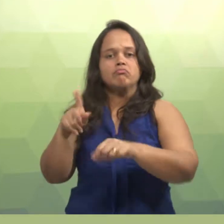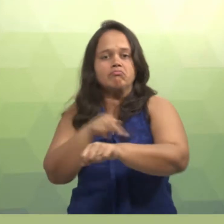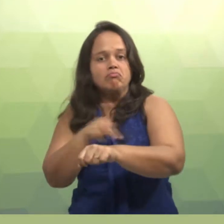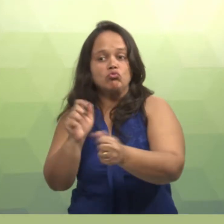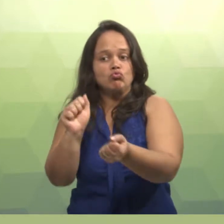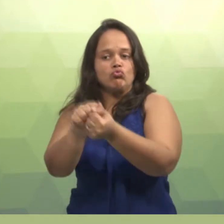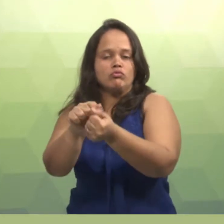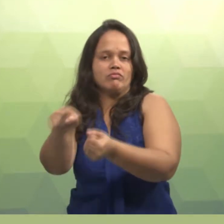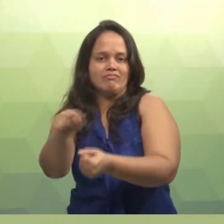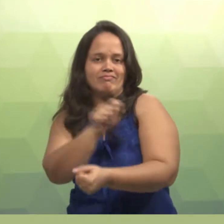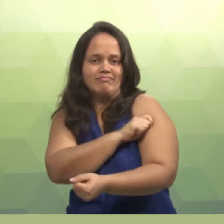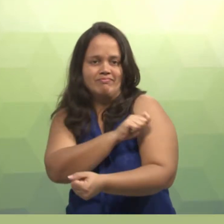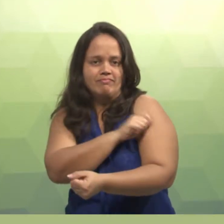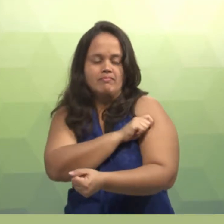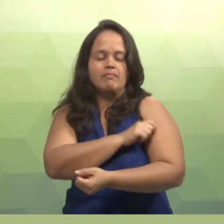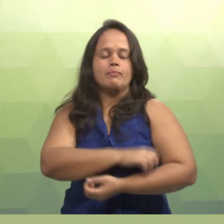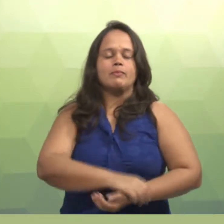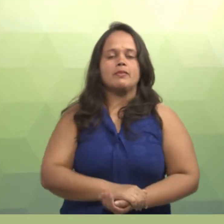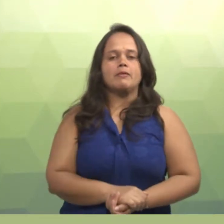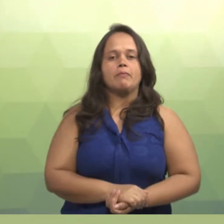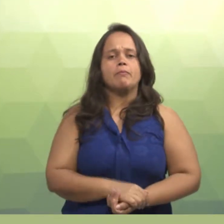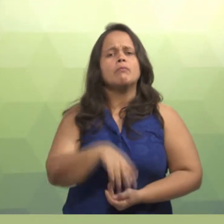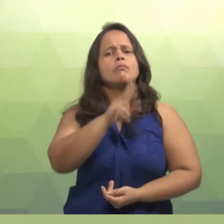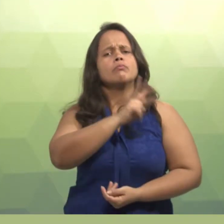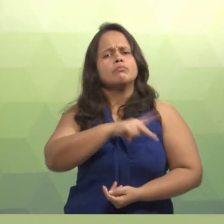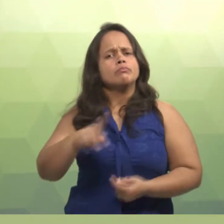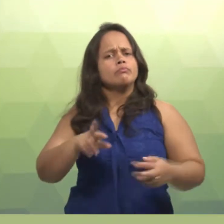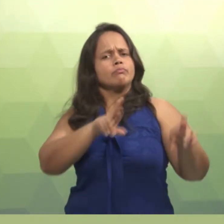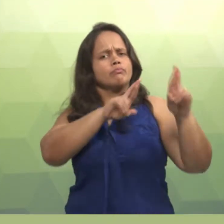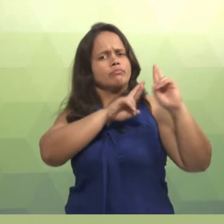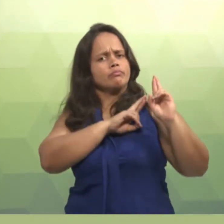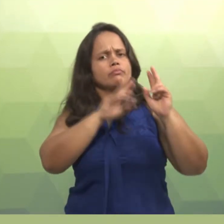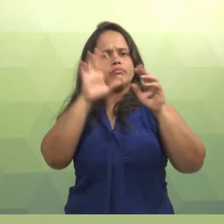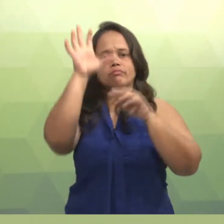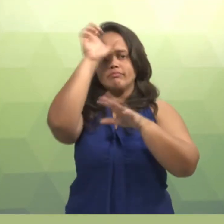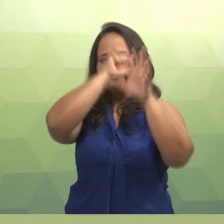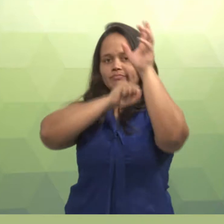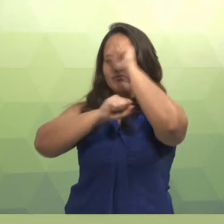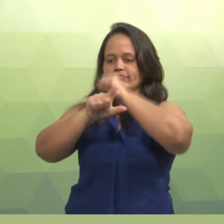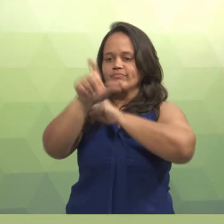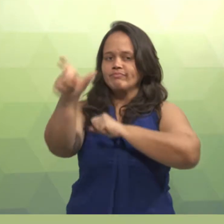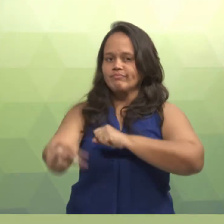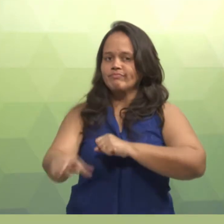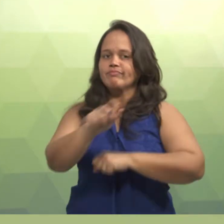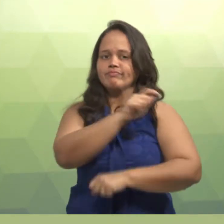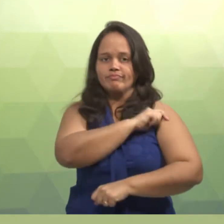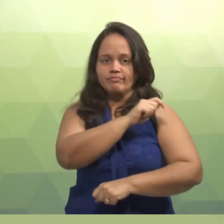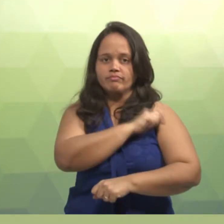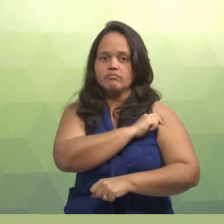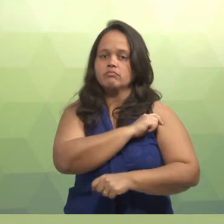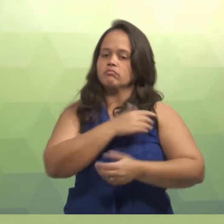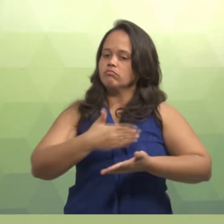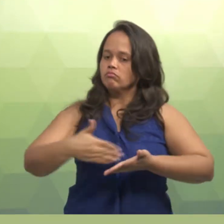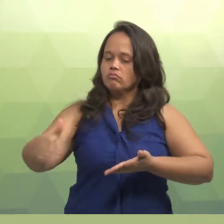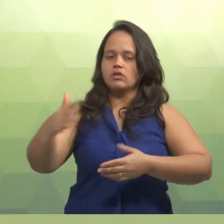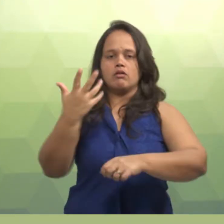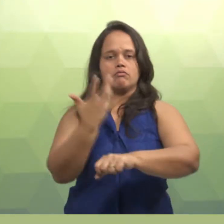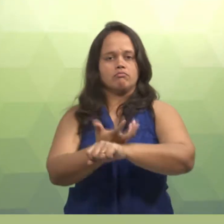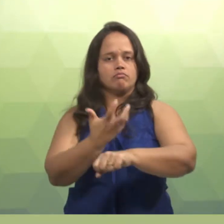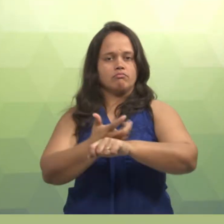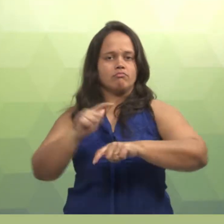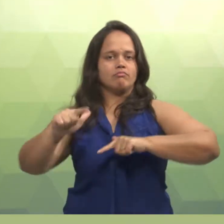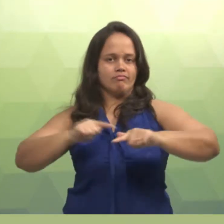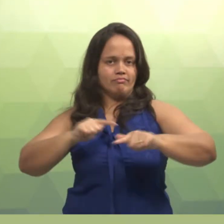O professor tem responsabilidade pela aprendizagem do aluno. Esse é o sentido do seu trabalho e da sua